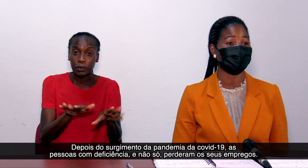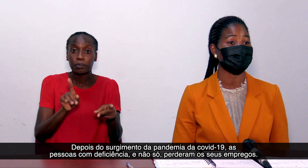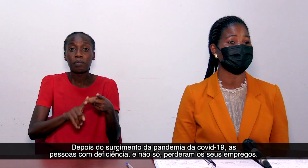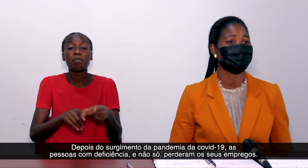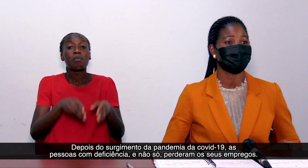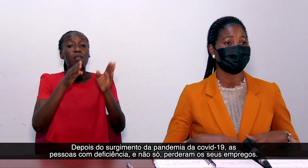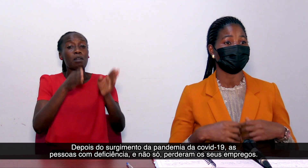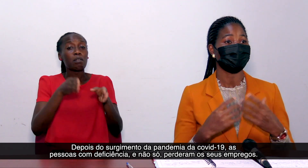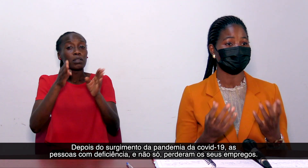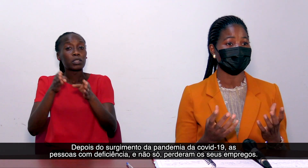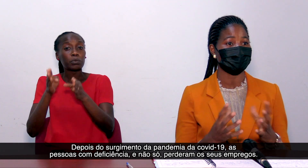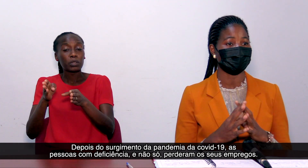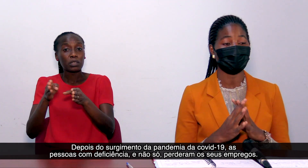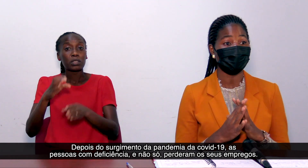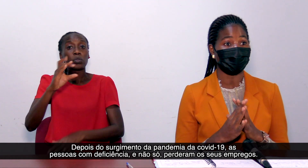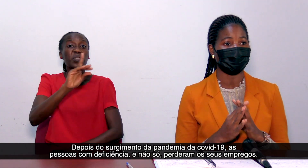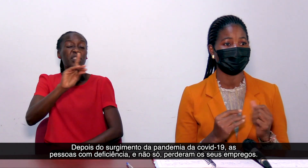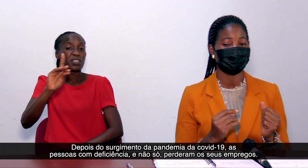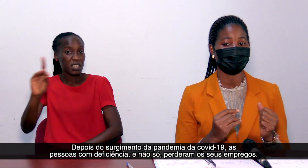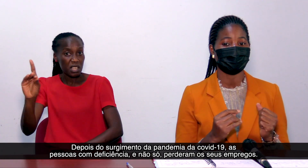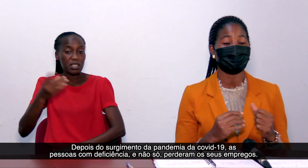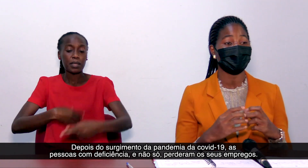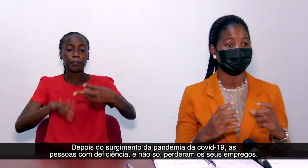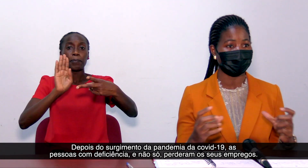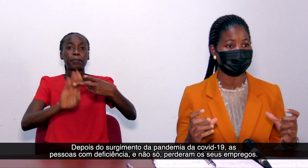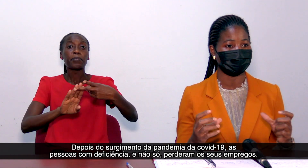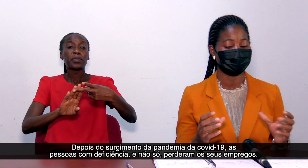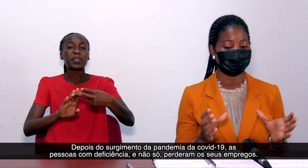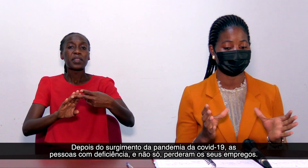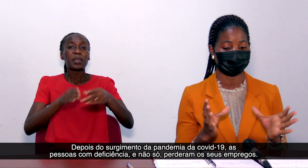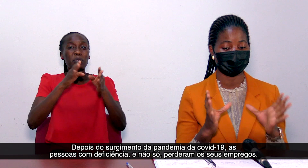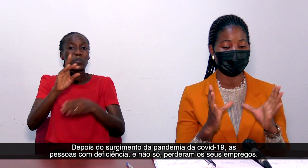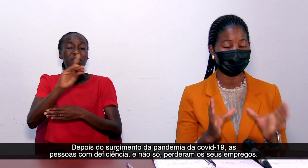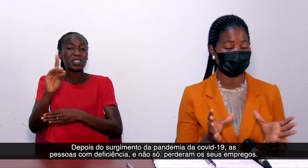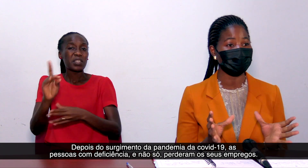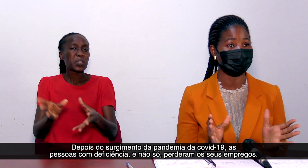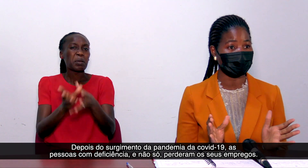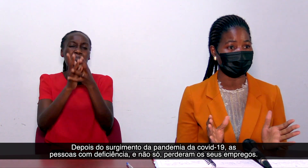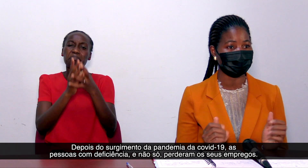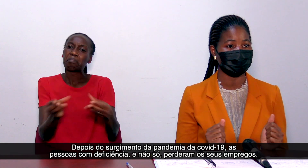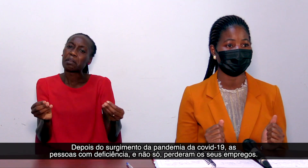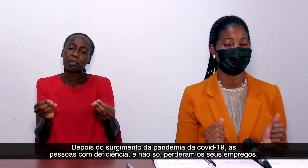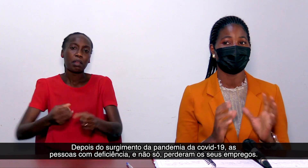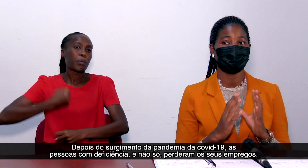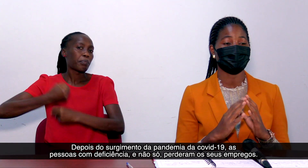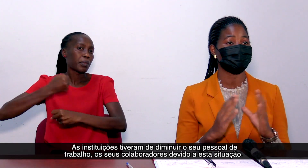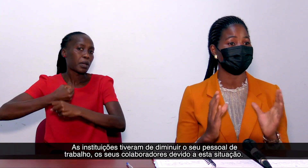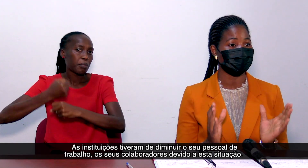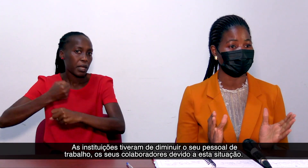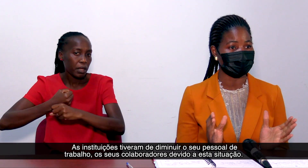pessoas com deficiência não só perderam os seus empregos nas instituições,